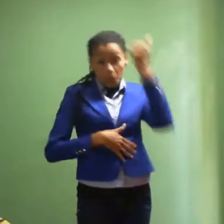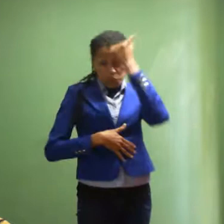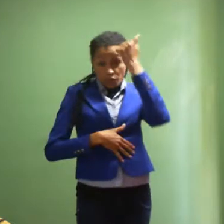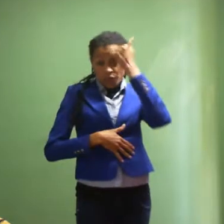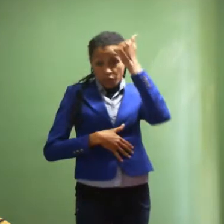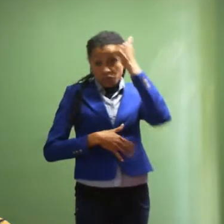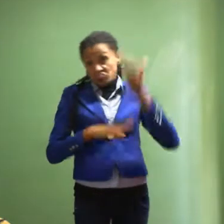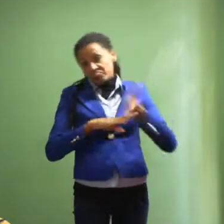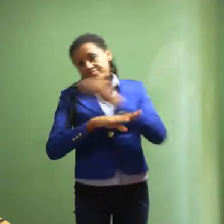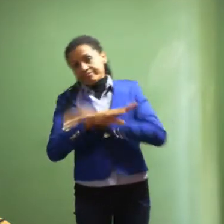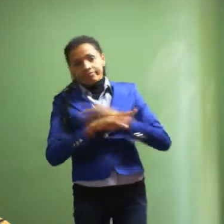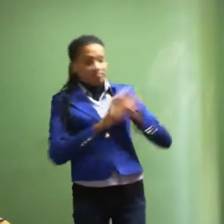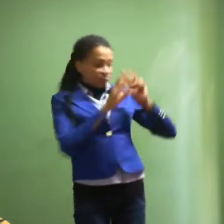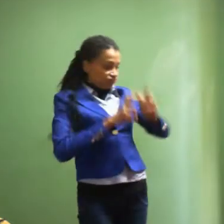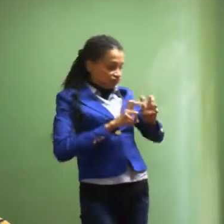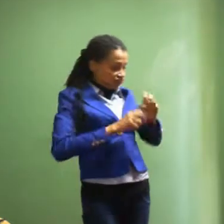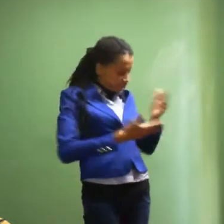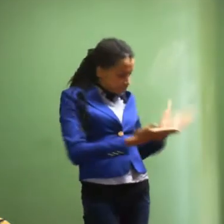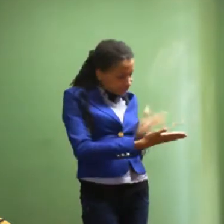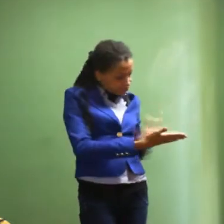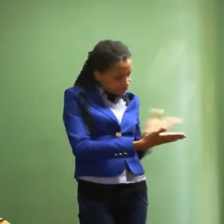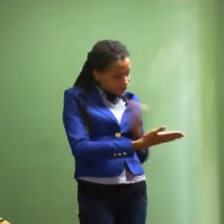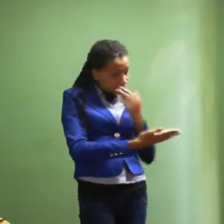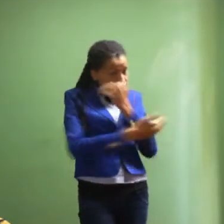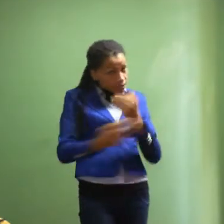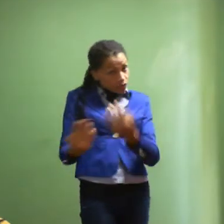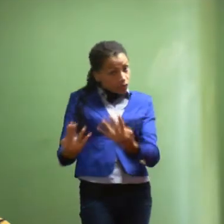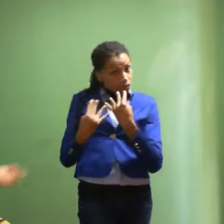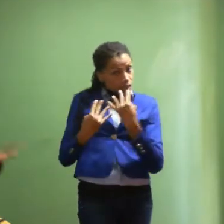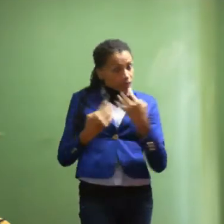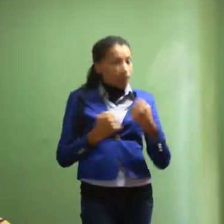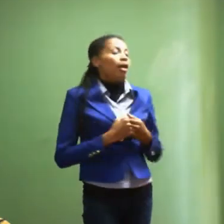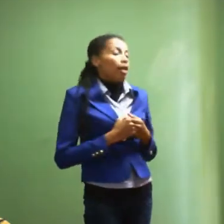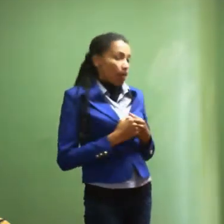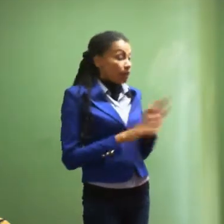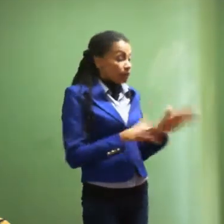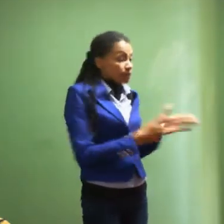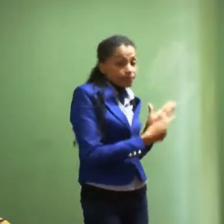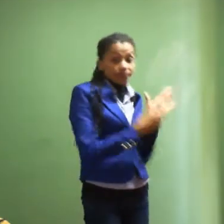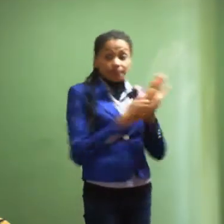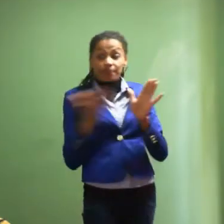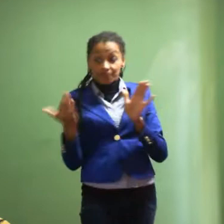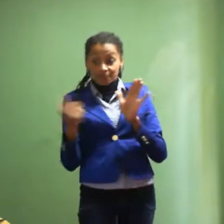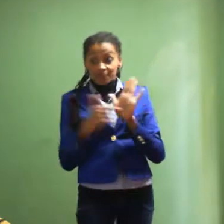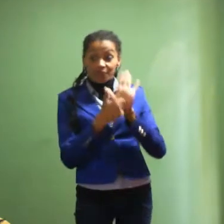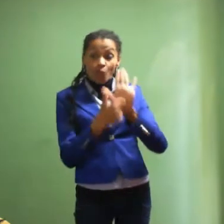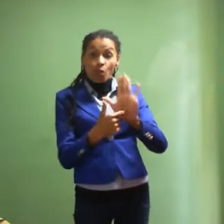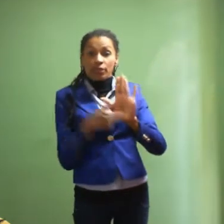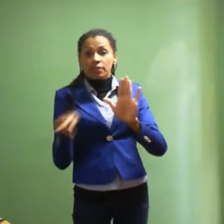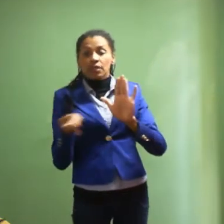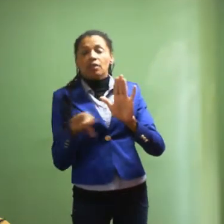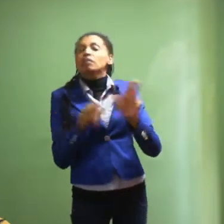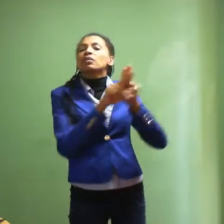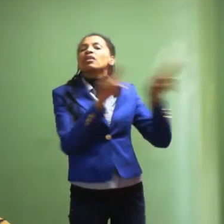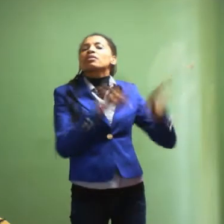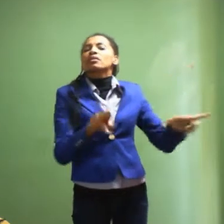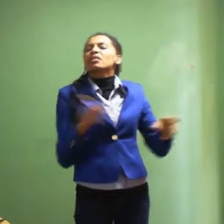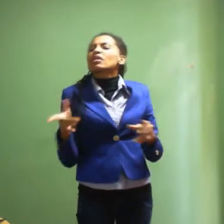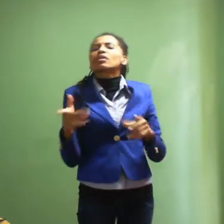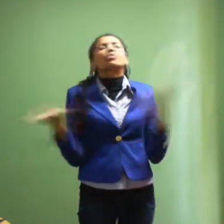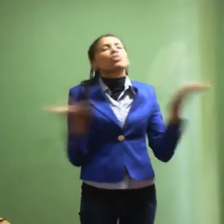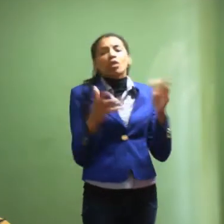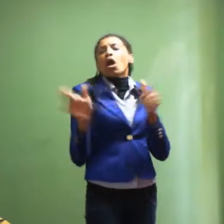consulta, perfectamente pertinente que traiga ese documento de donde consultó. Si fue de internet, de dónde